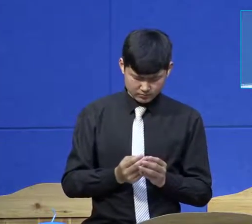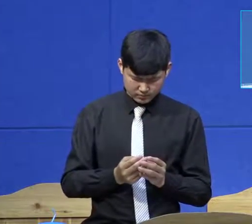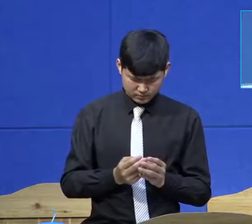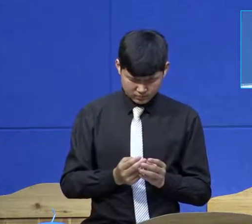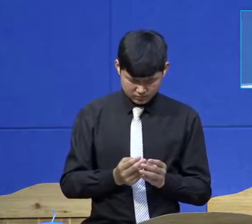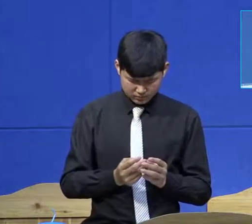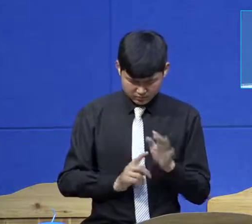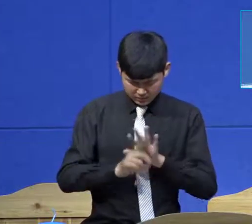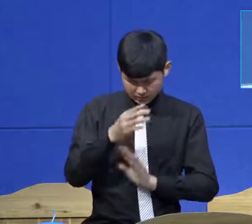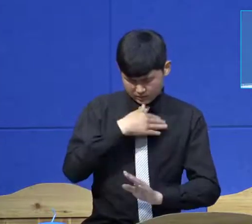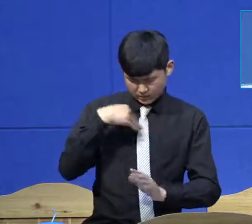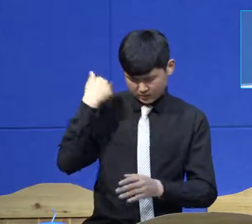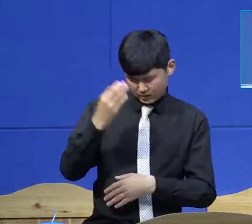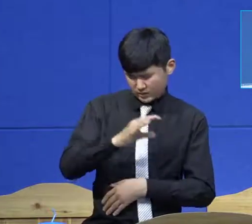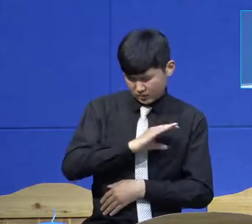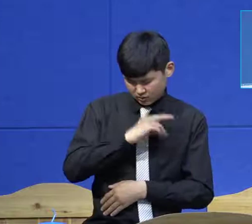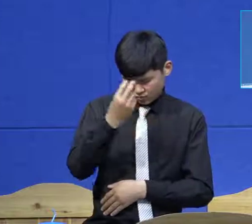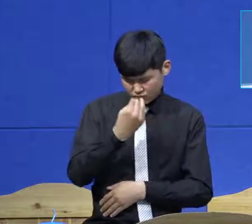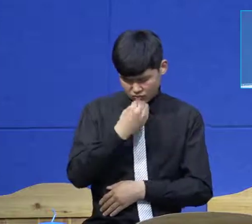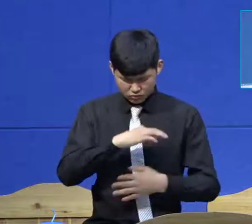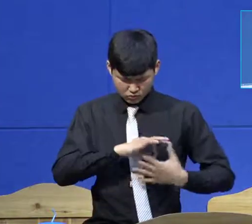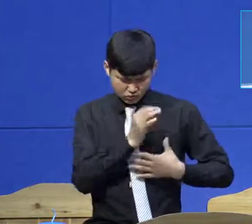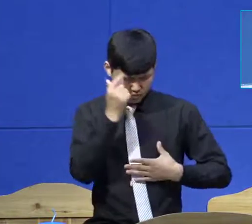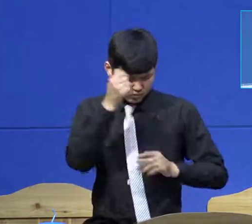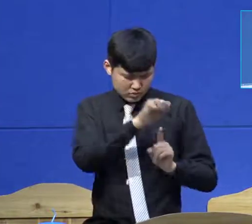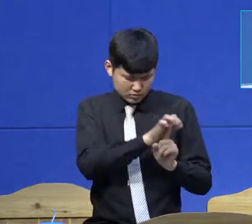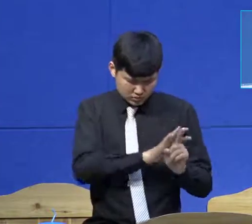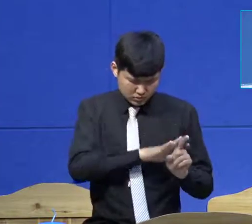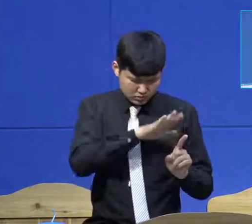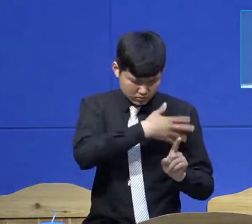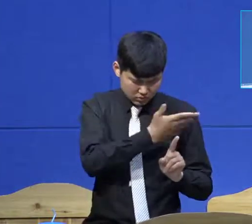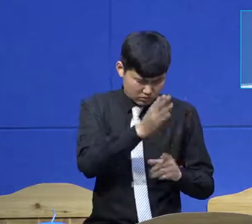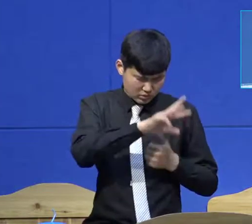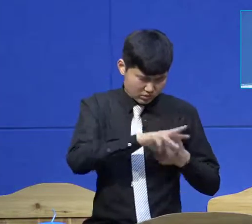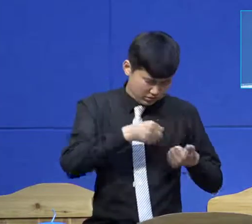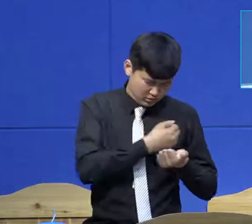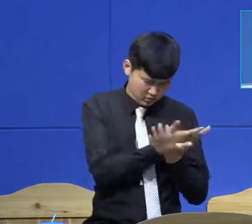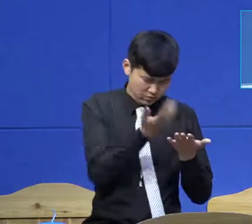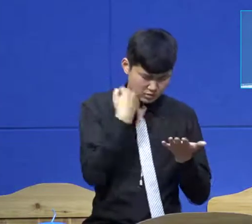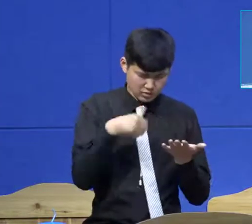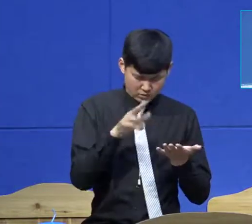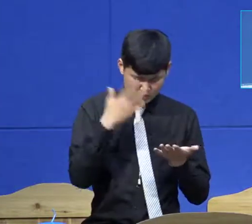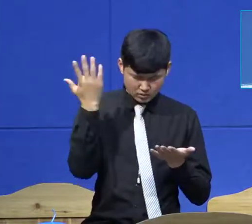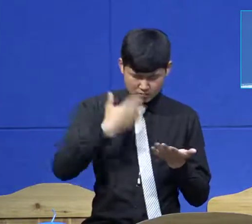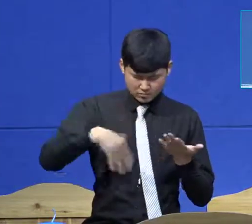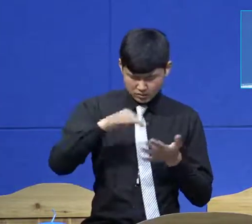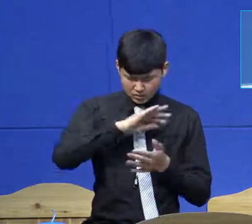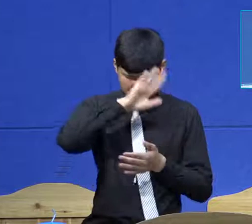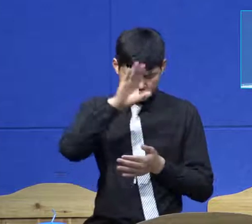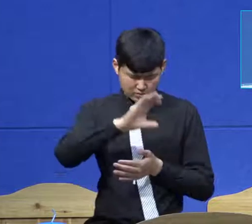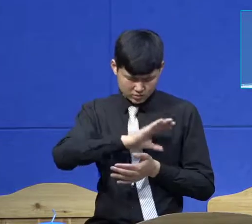эхлээд эзэн таны сэтгэлээр өрөвдөлтөй сүнснүүдийг хайрлж, тэдэнд сайн мэдээг тарааж чадхаар бидэнд халуун